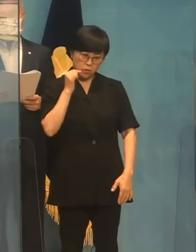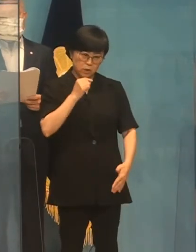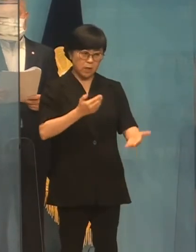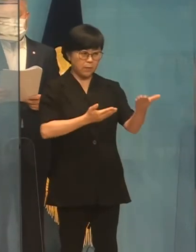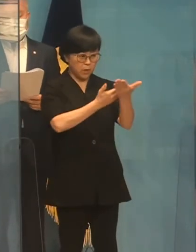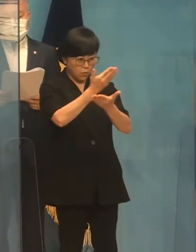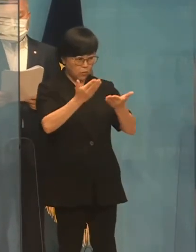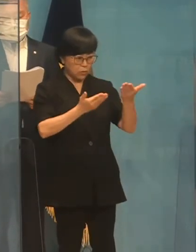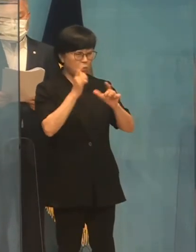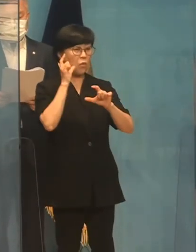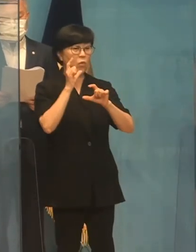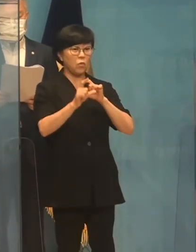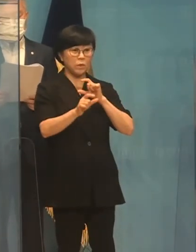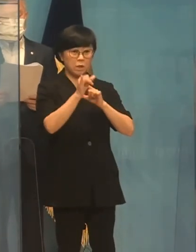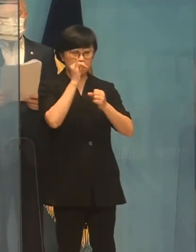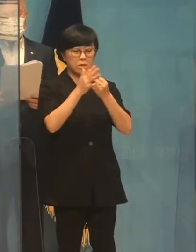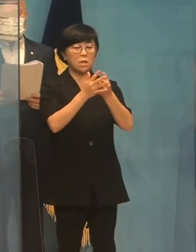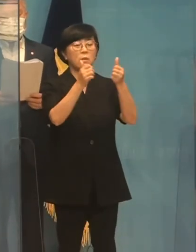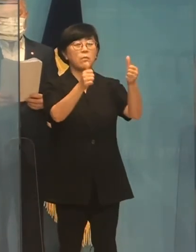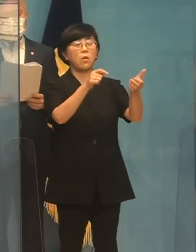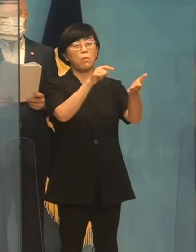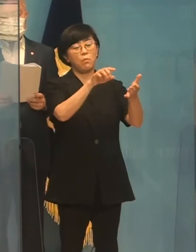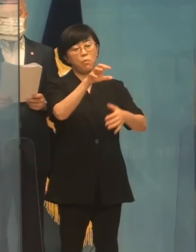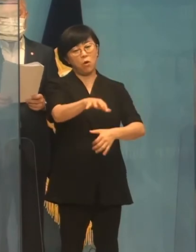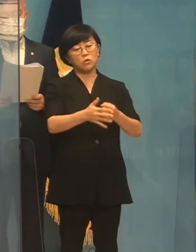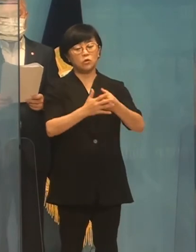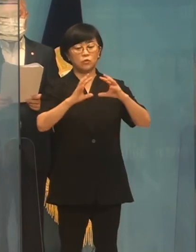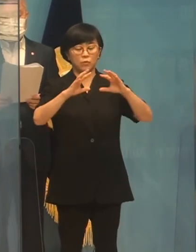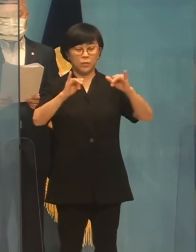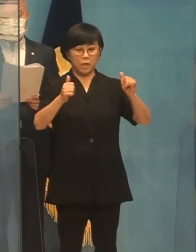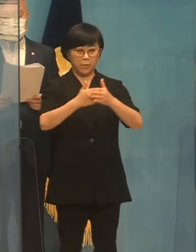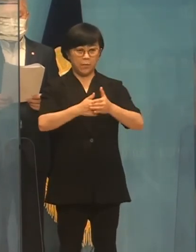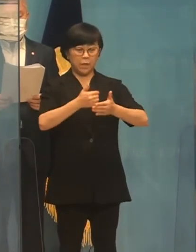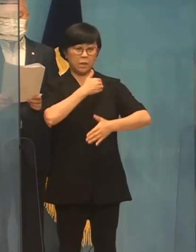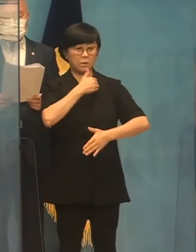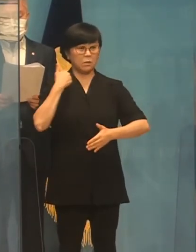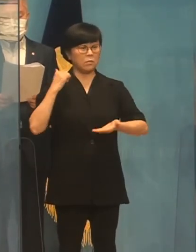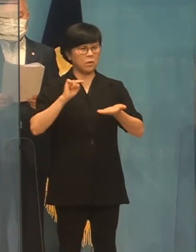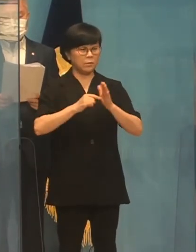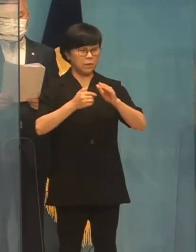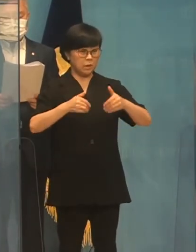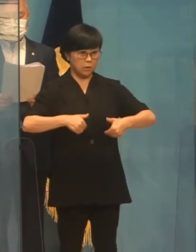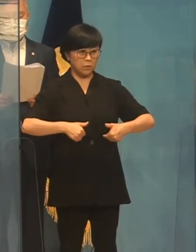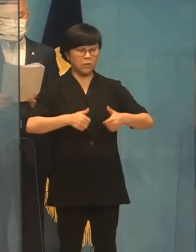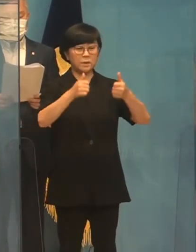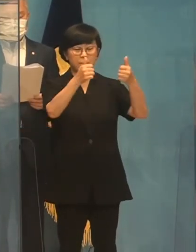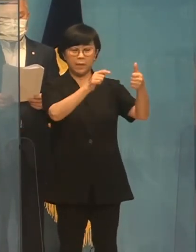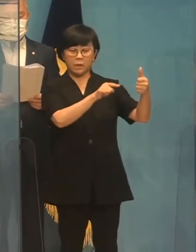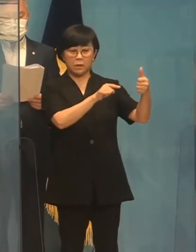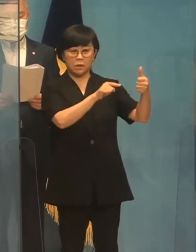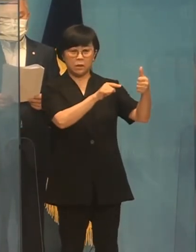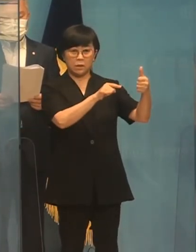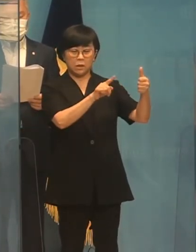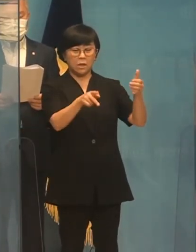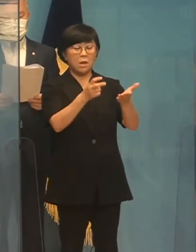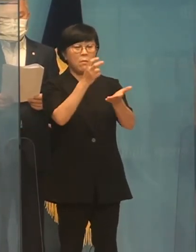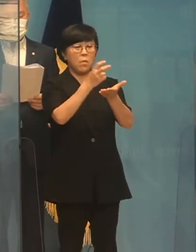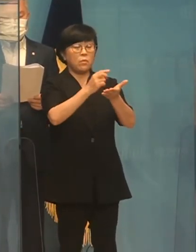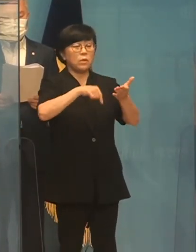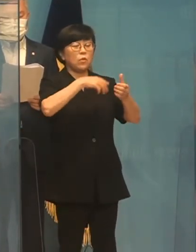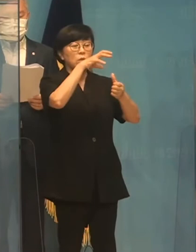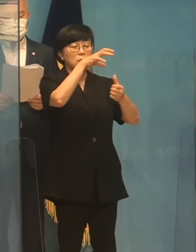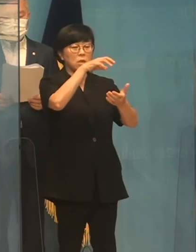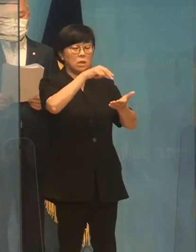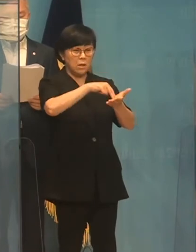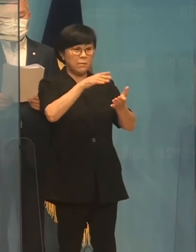공유하고 고민하고 있는지 법원은 국민 앞에 당당히 밝힐 수 있어야 합니다. 재판이 사법부 독립의 미명